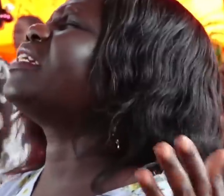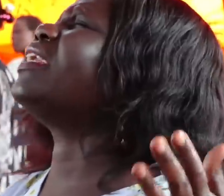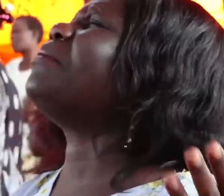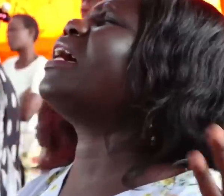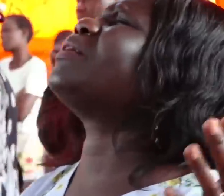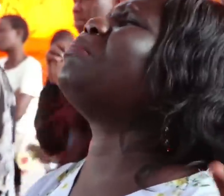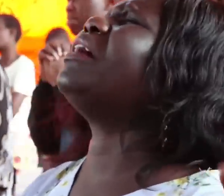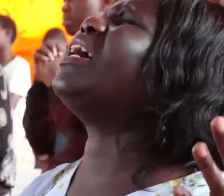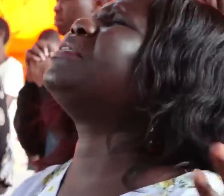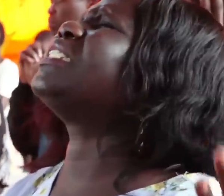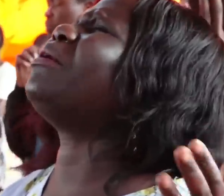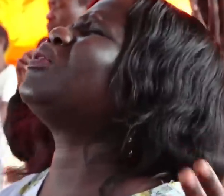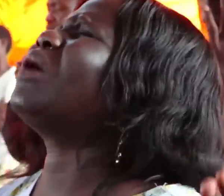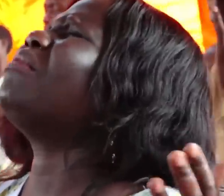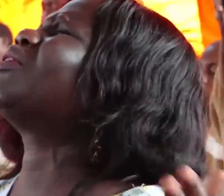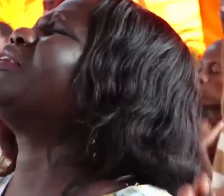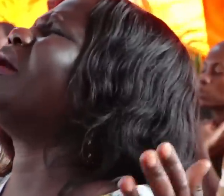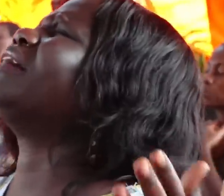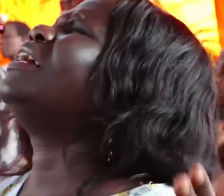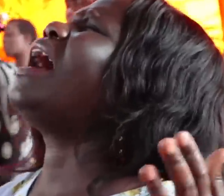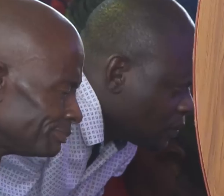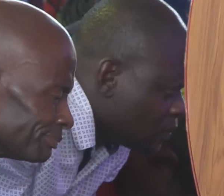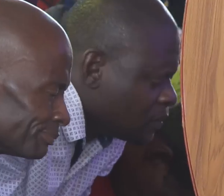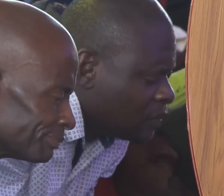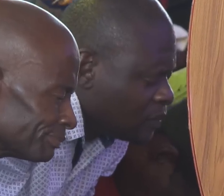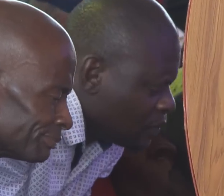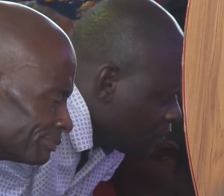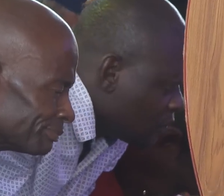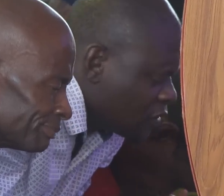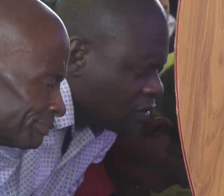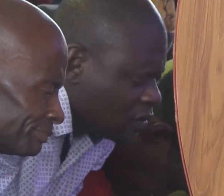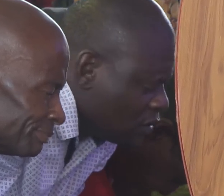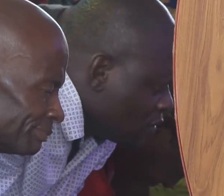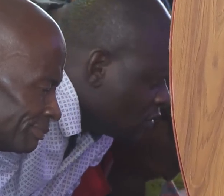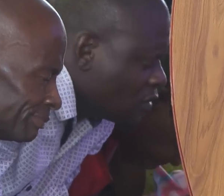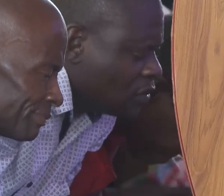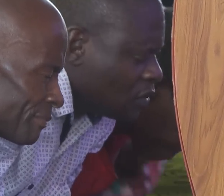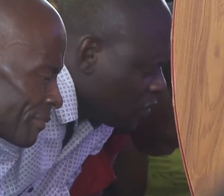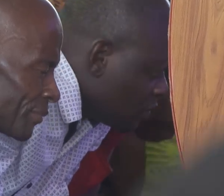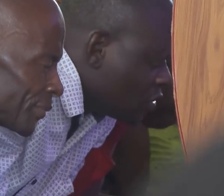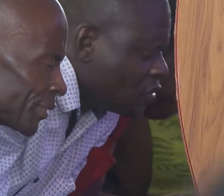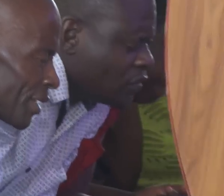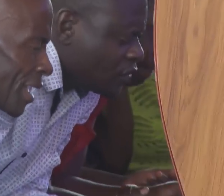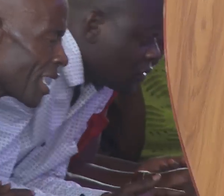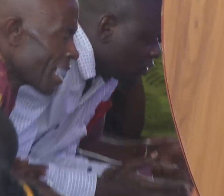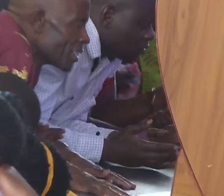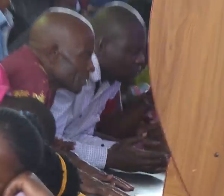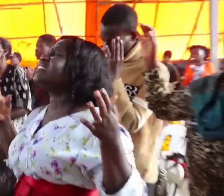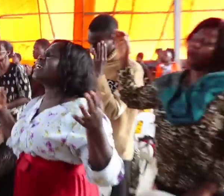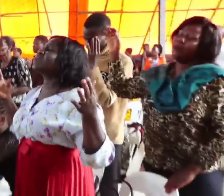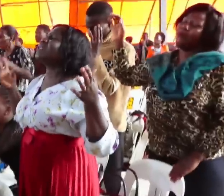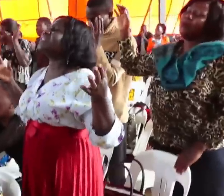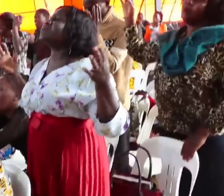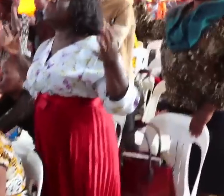osobola okubeerako kyoyamba. Oli jendene naye okwagala kwokuteeka